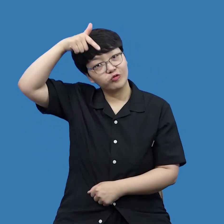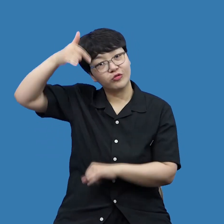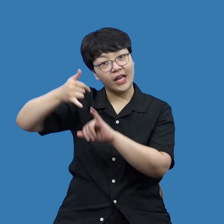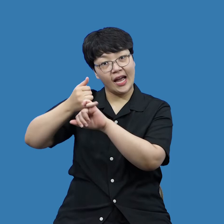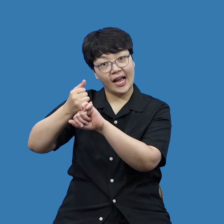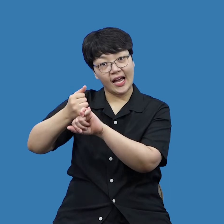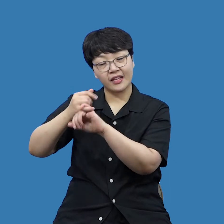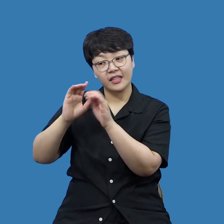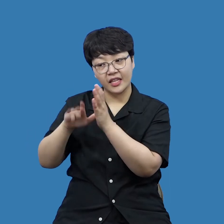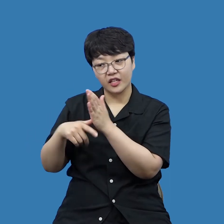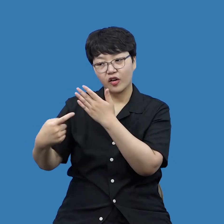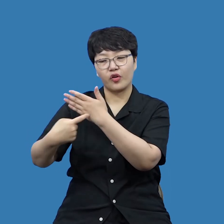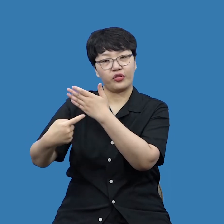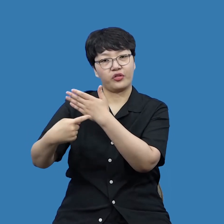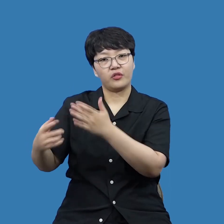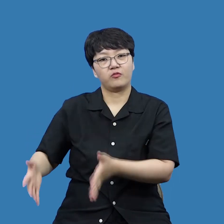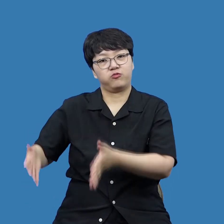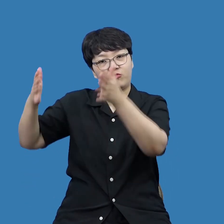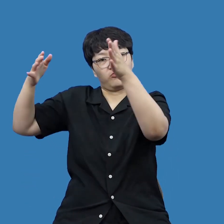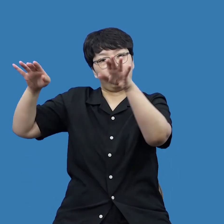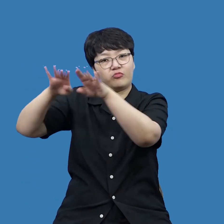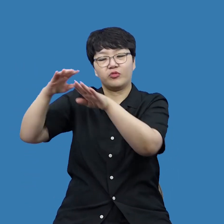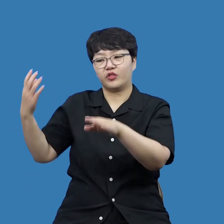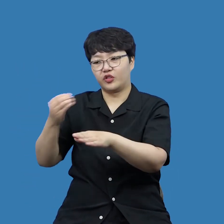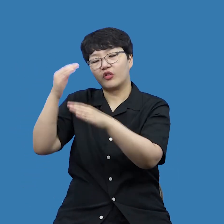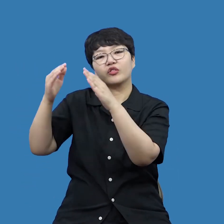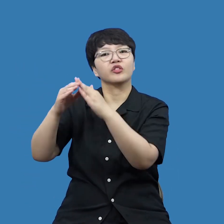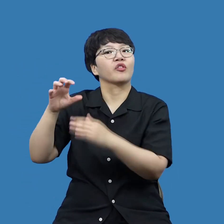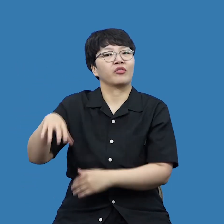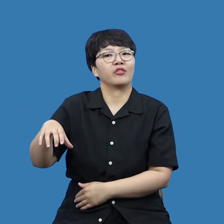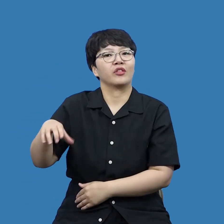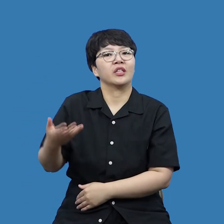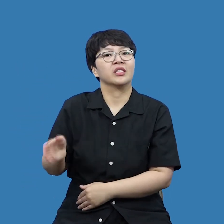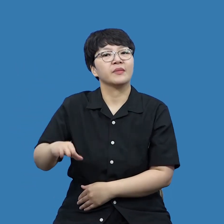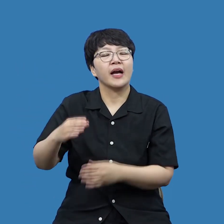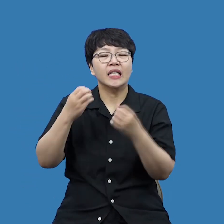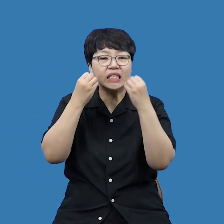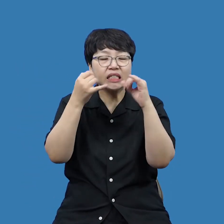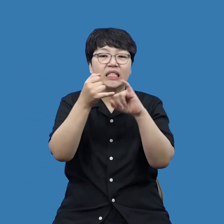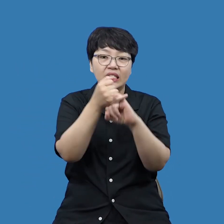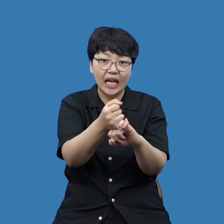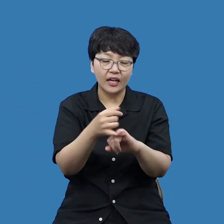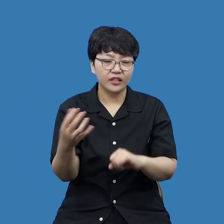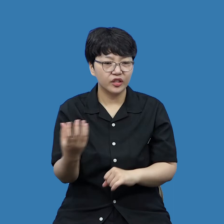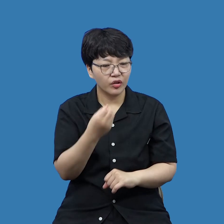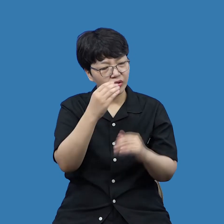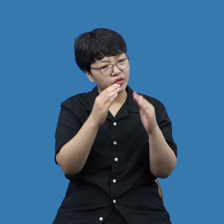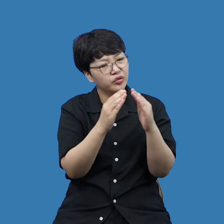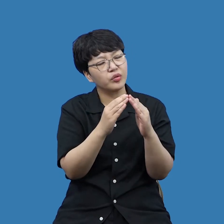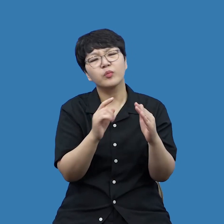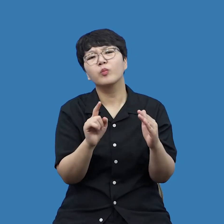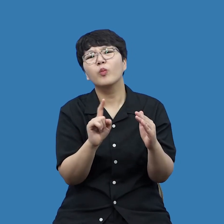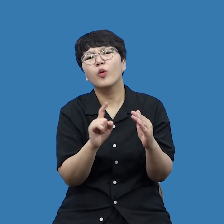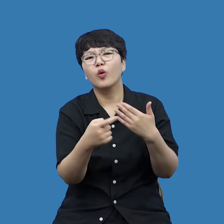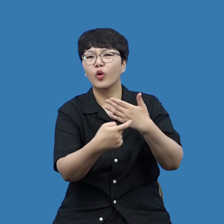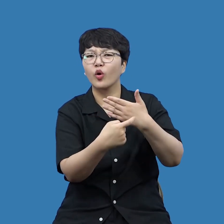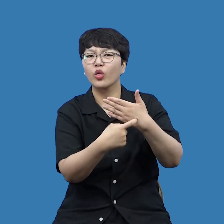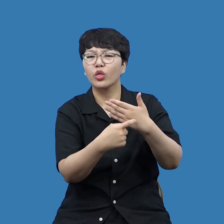성전이 건물이었어요. 그러나 신약에서는 건물을 넘어서는 개념으로 성전이라는 개념이 발전됩니다.